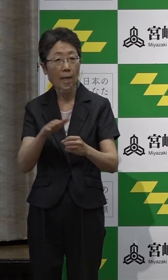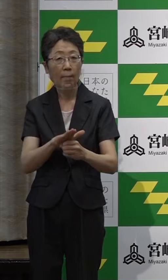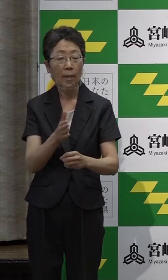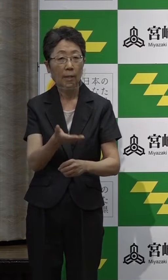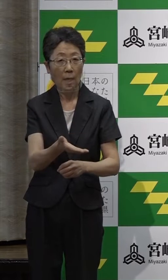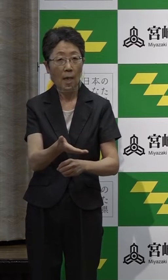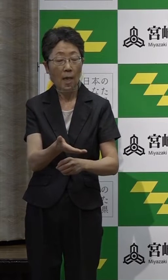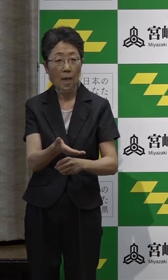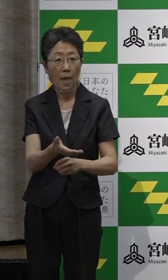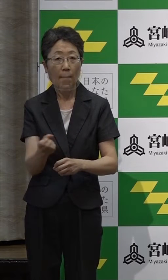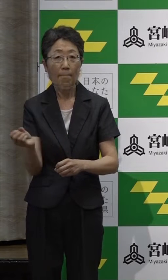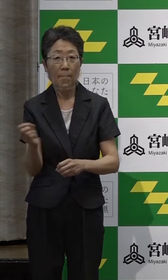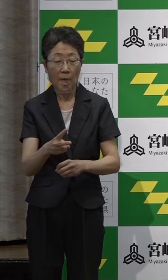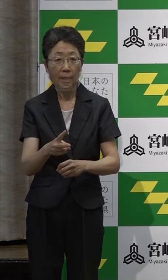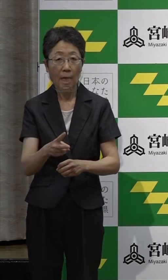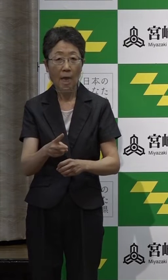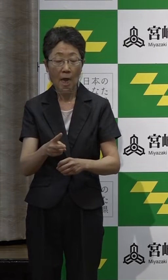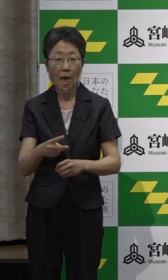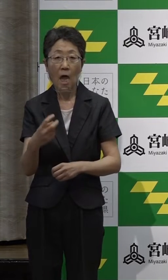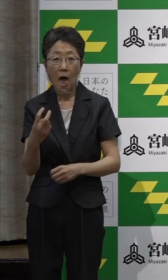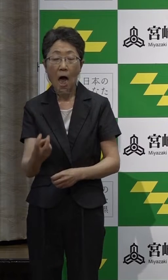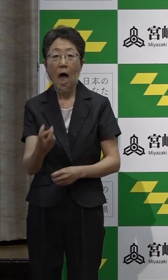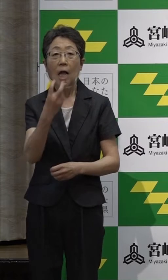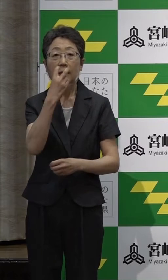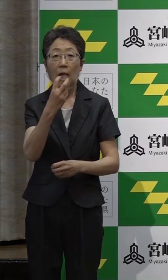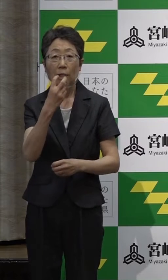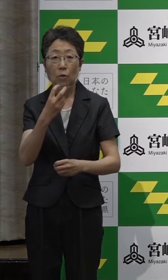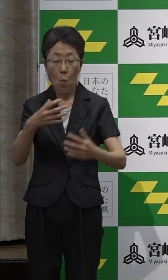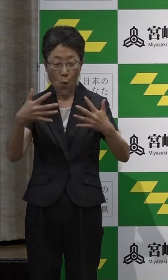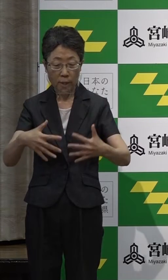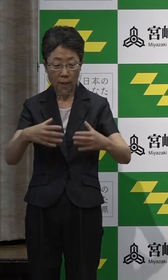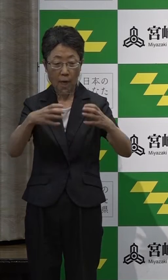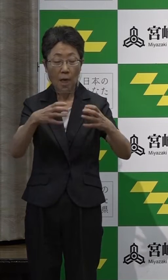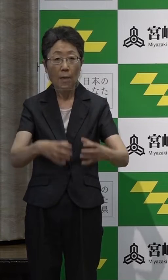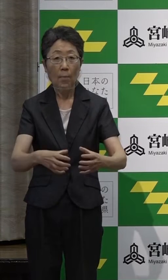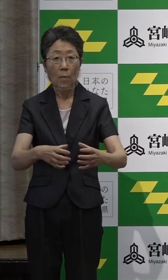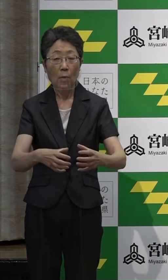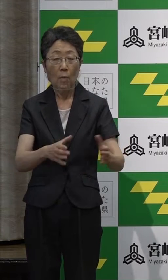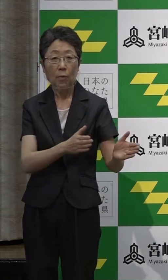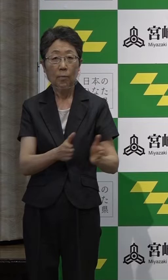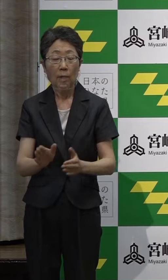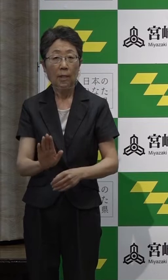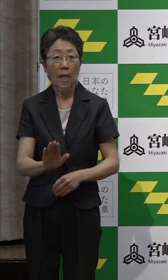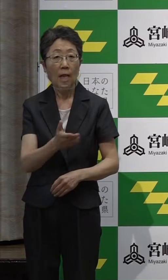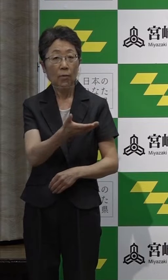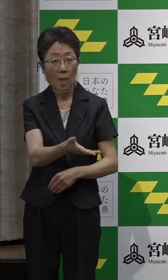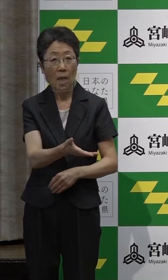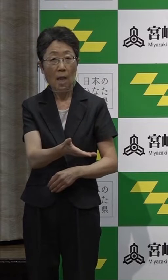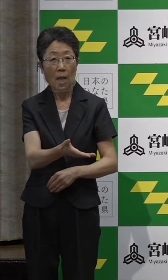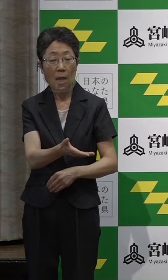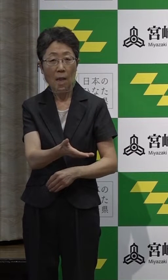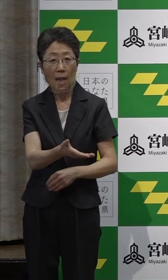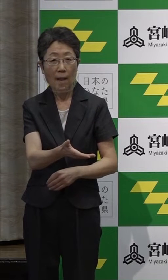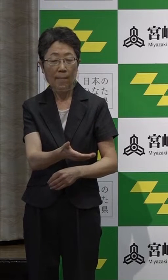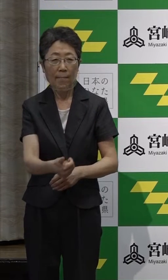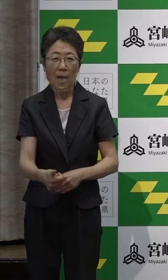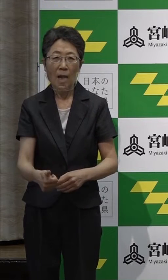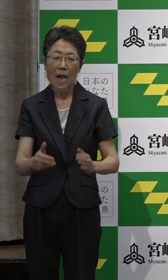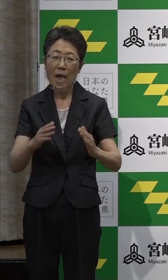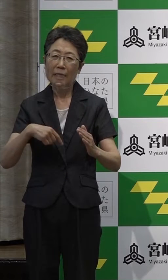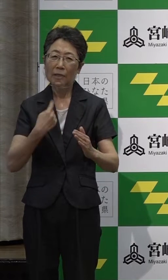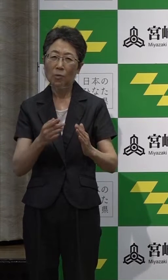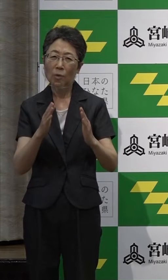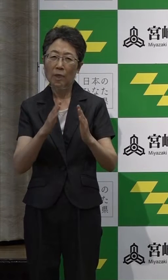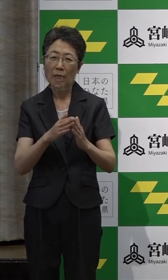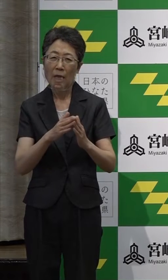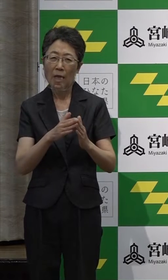濃縮装置とかそのパルスオキシメーターとか、本当は避けたい自宅での療養をしっかり安全